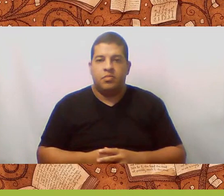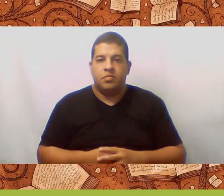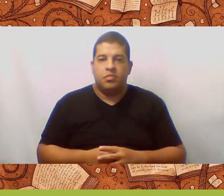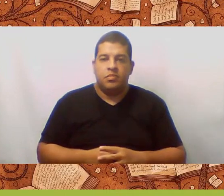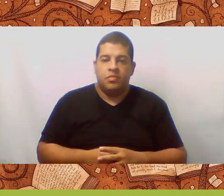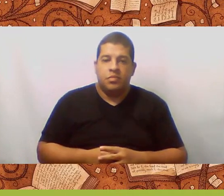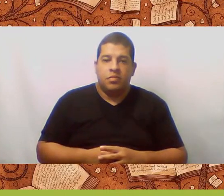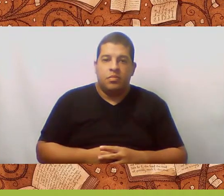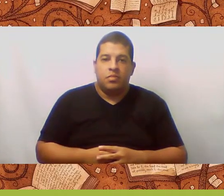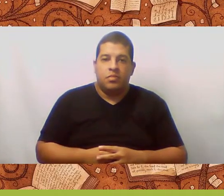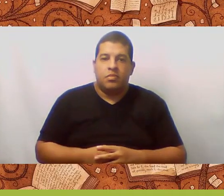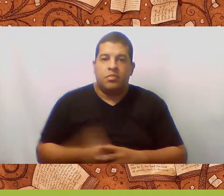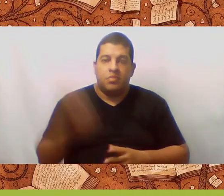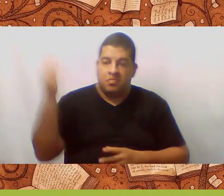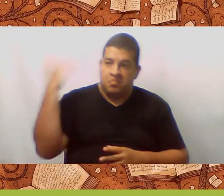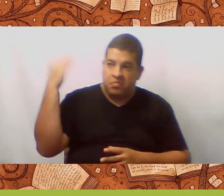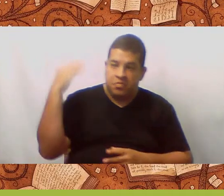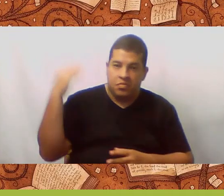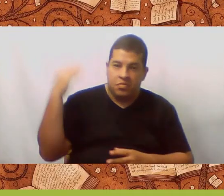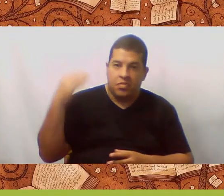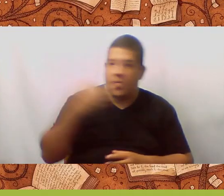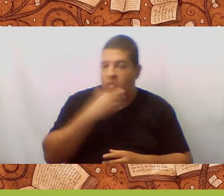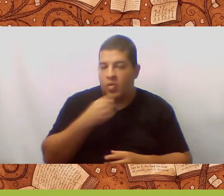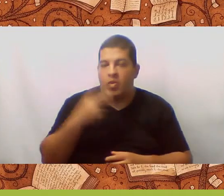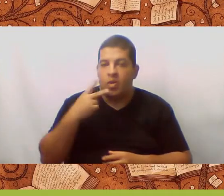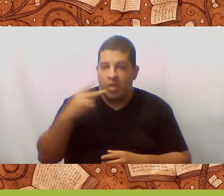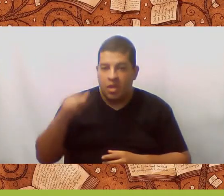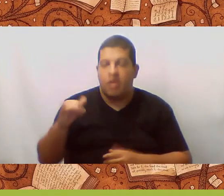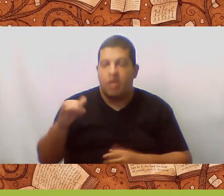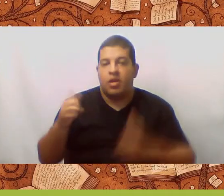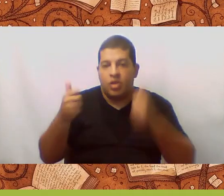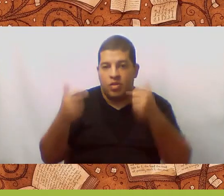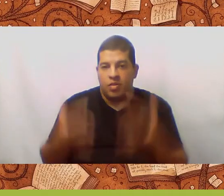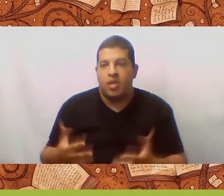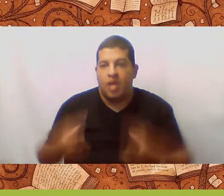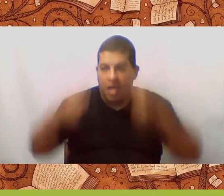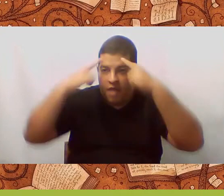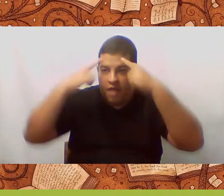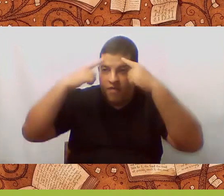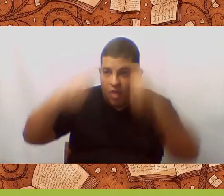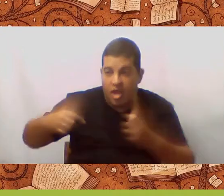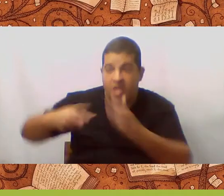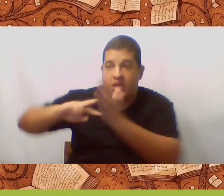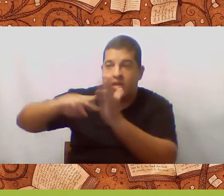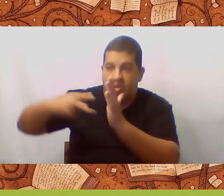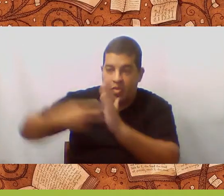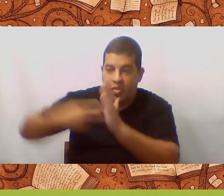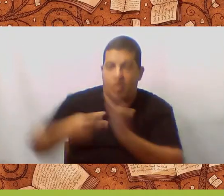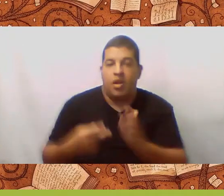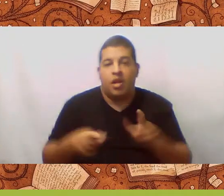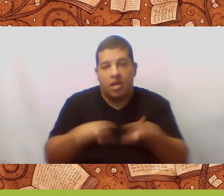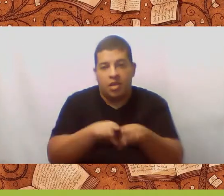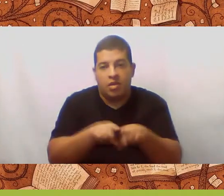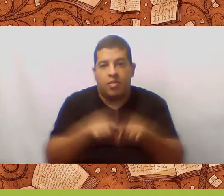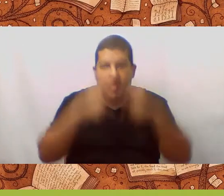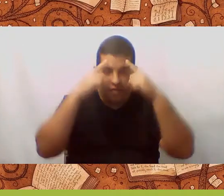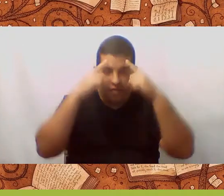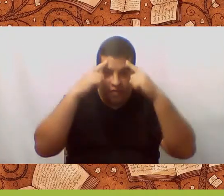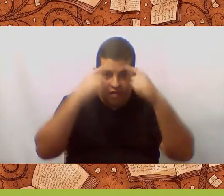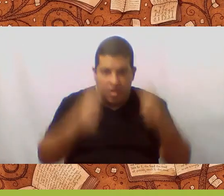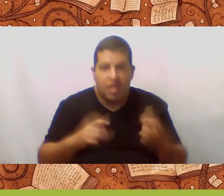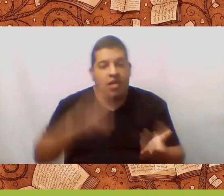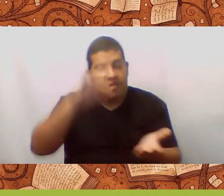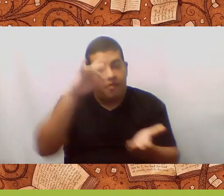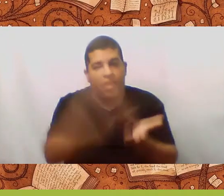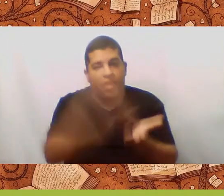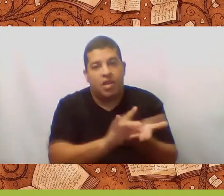resiste de mil maneiras, né, no nível da violência simbólica e da violência real. Eu não vou me repetir em relação a isso, até mesmo